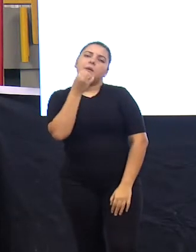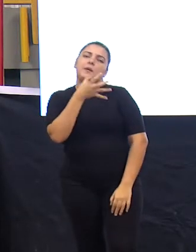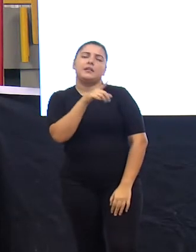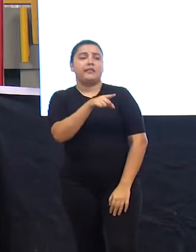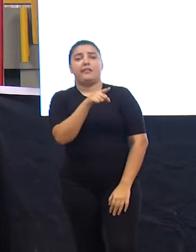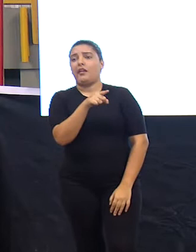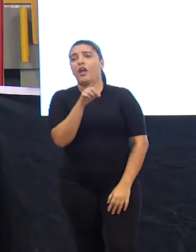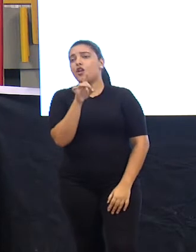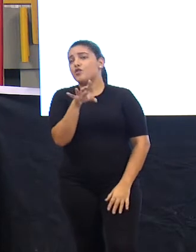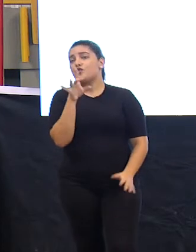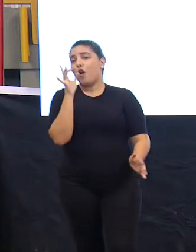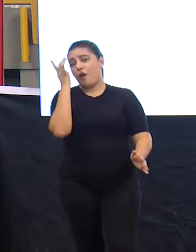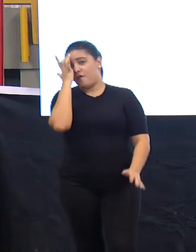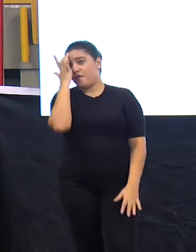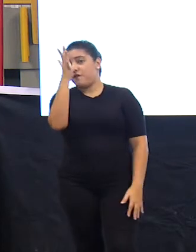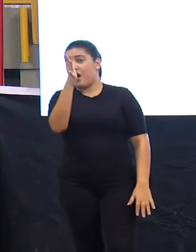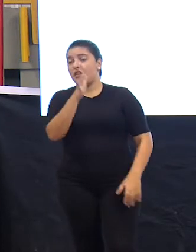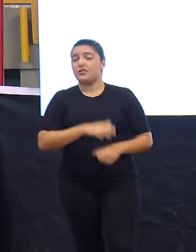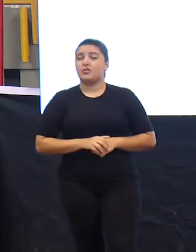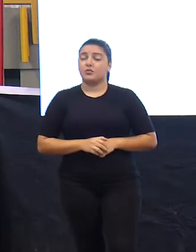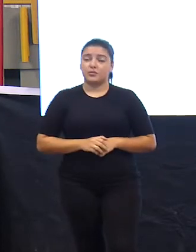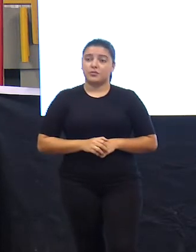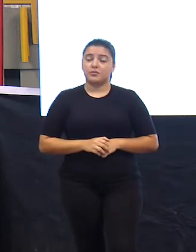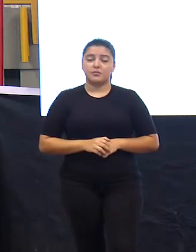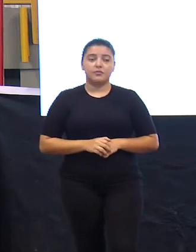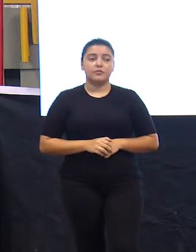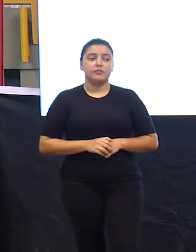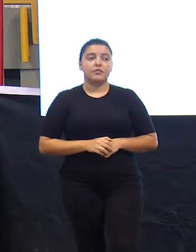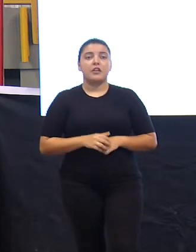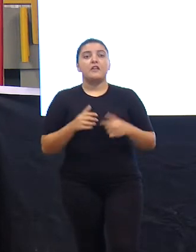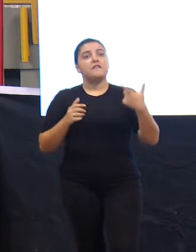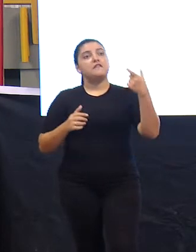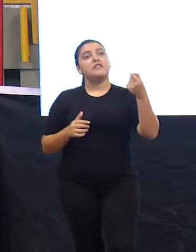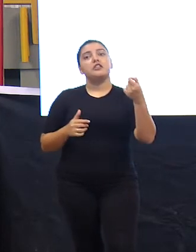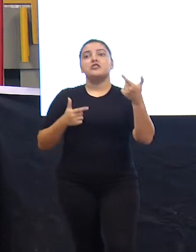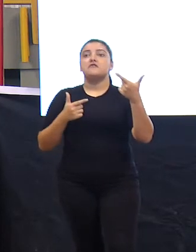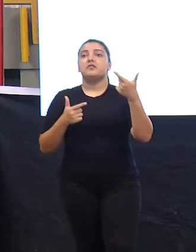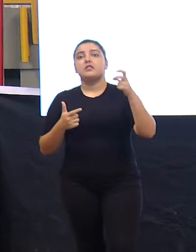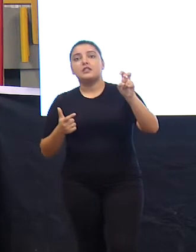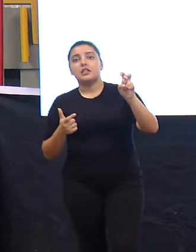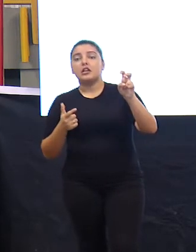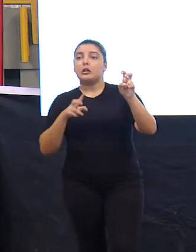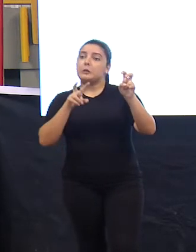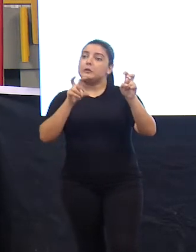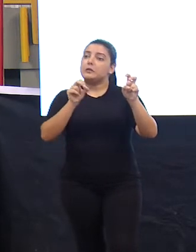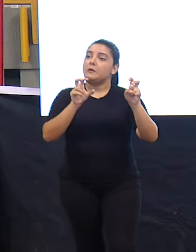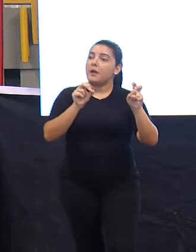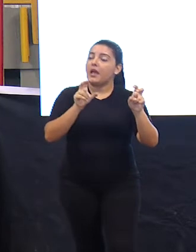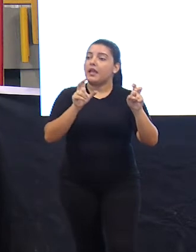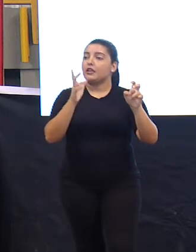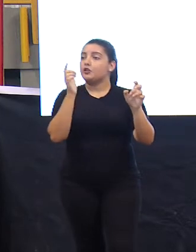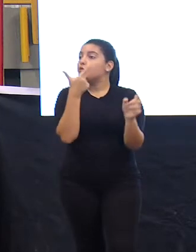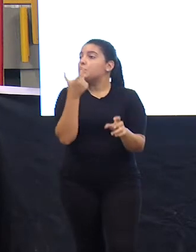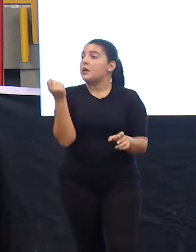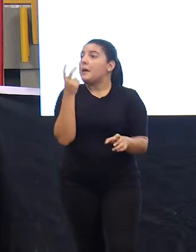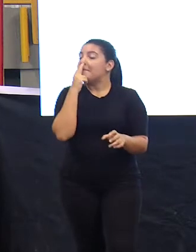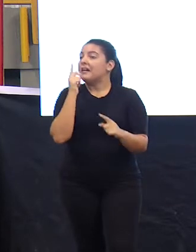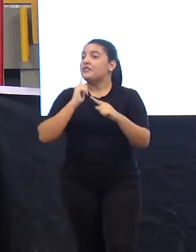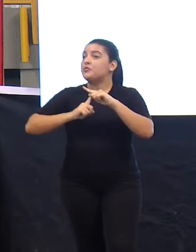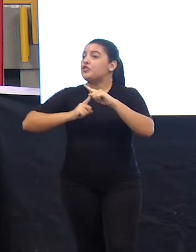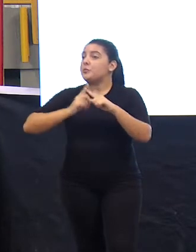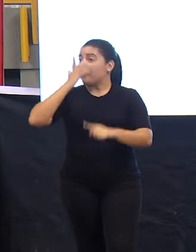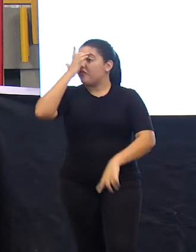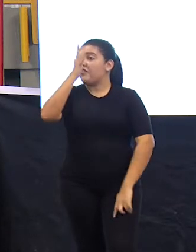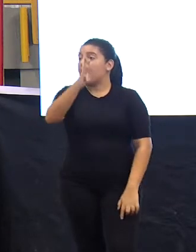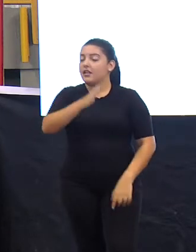Pedro também só está fazendo denominador fácil. 20, 25, 50, 200. Eu queria